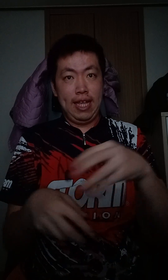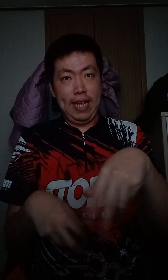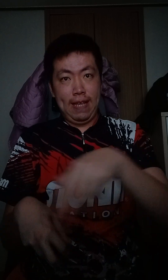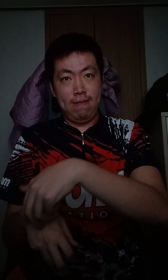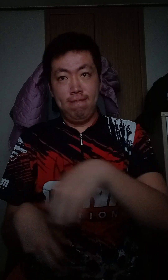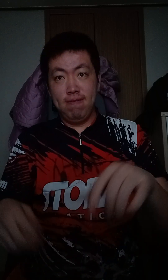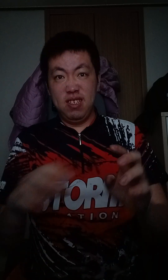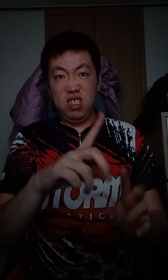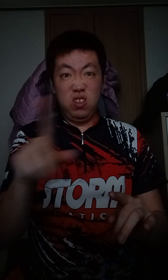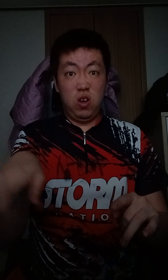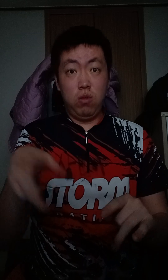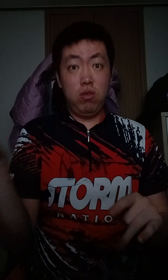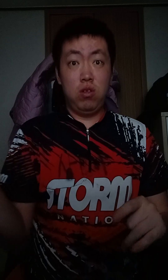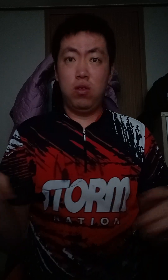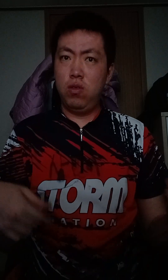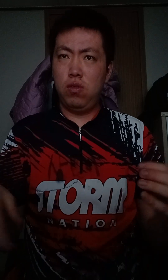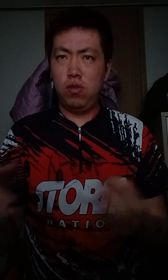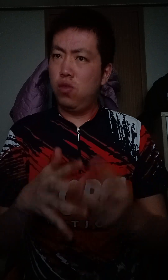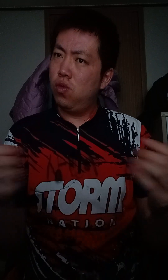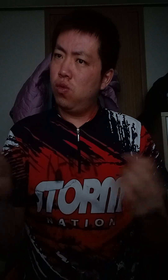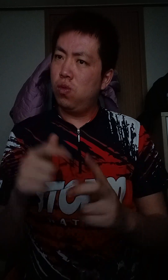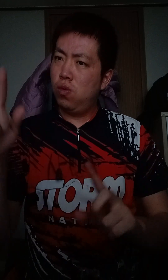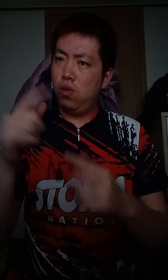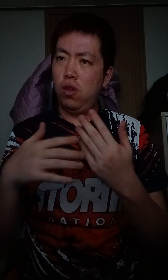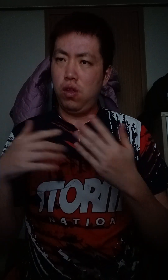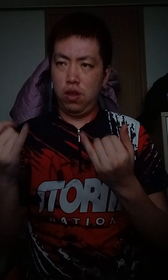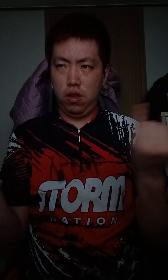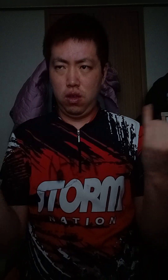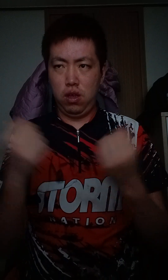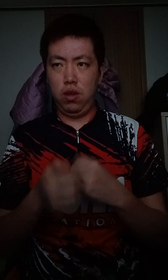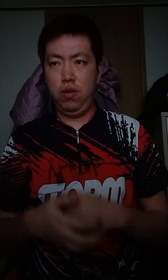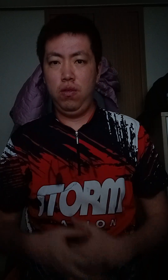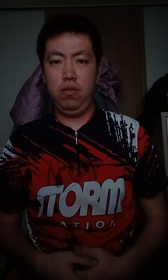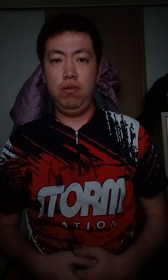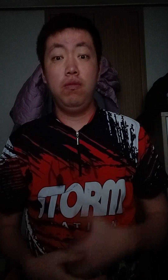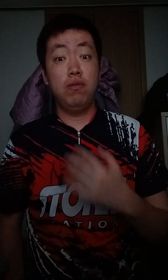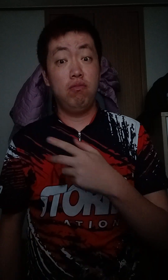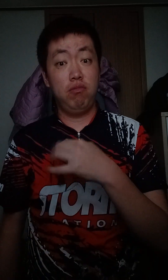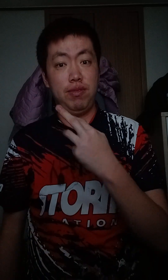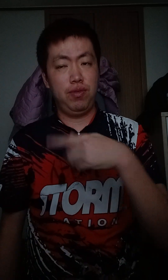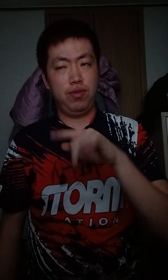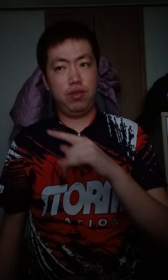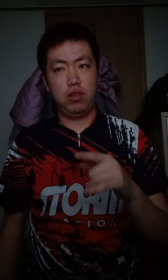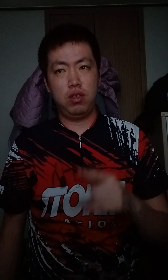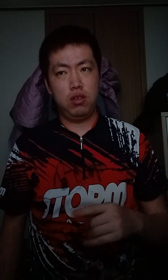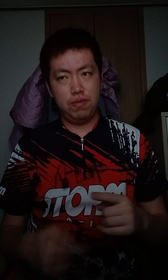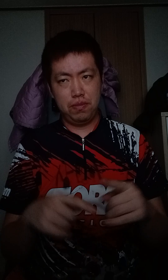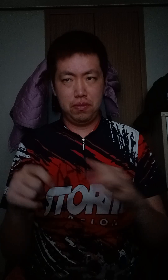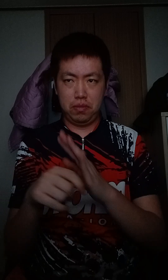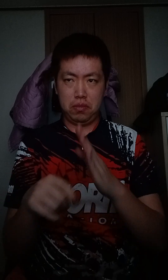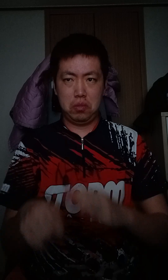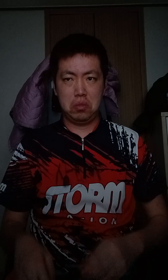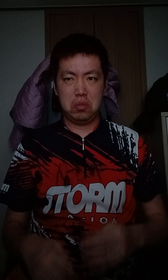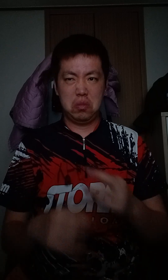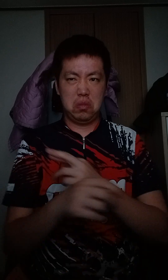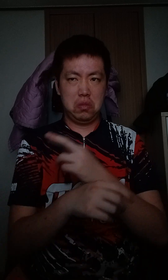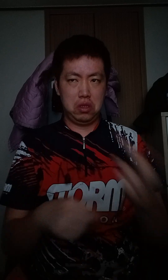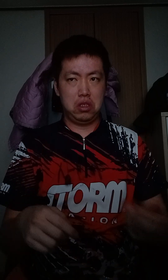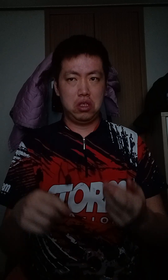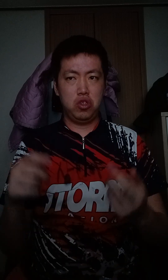극커브 길이어서 늘 사고 위험을 안고 있었습니다. 특히 추락한 곳은 평소 차량 통행이 많은 도로여서 자칫